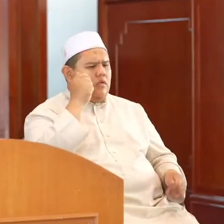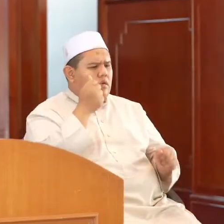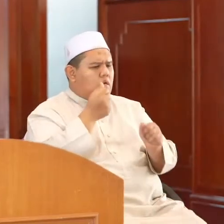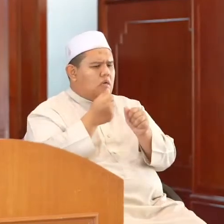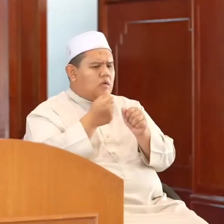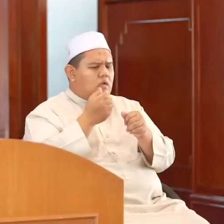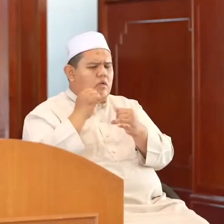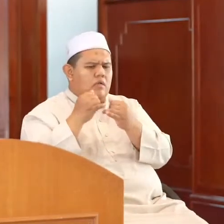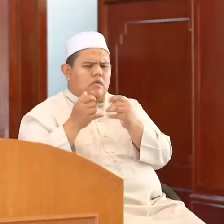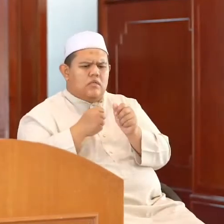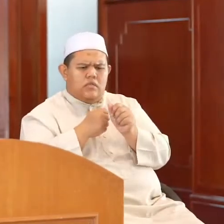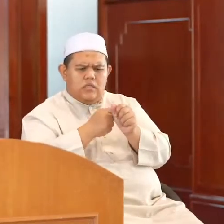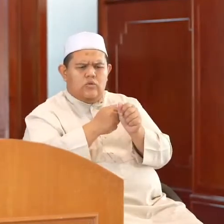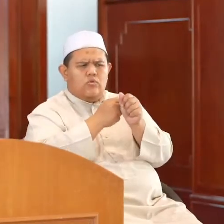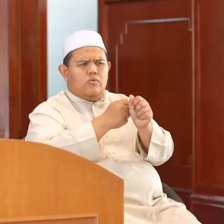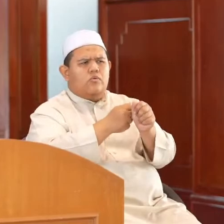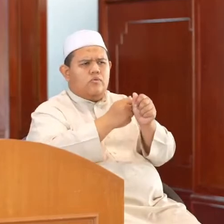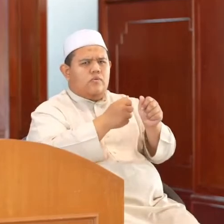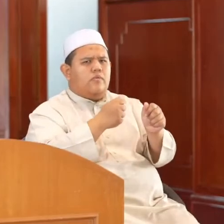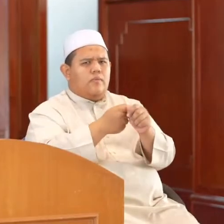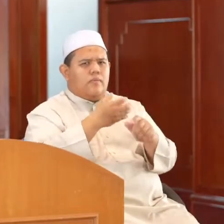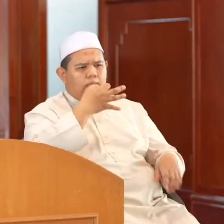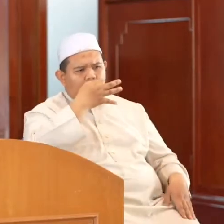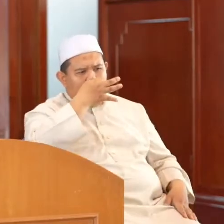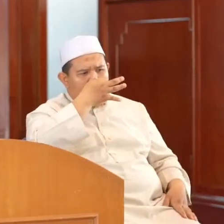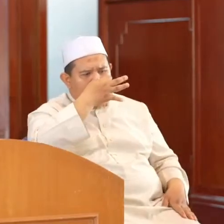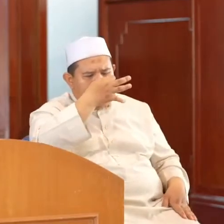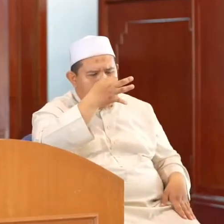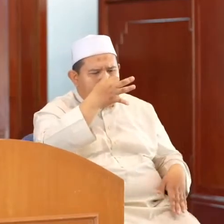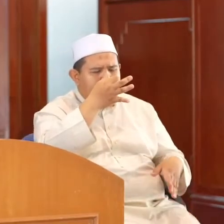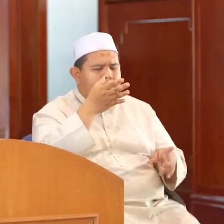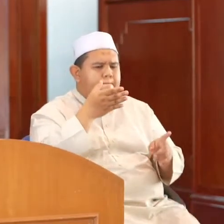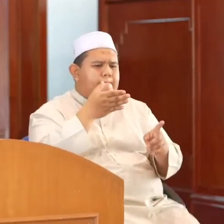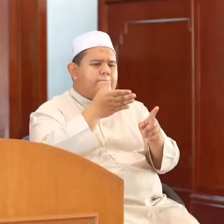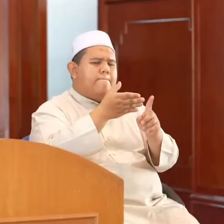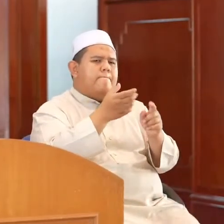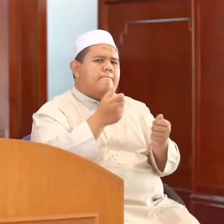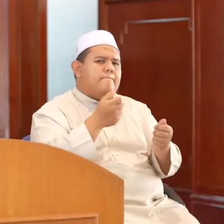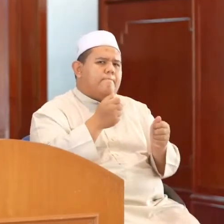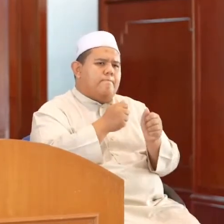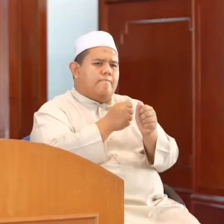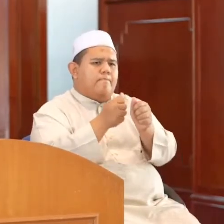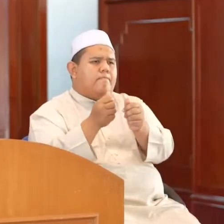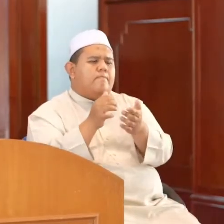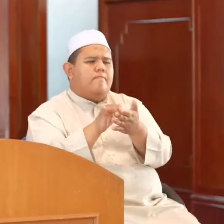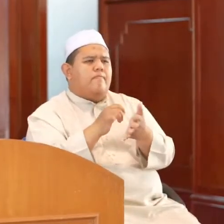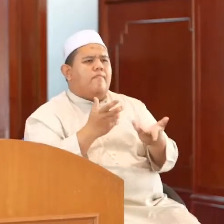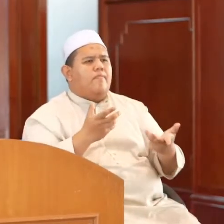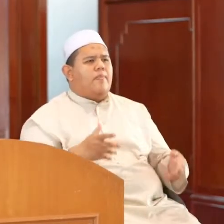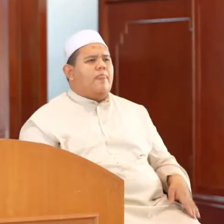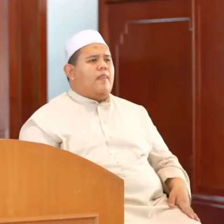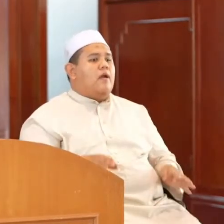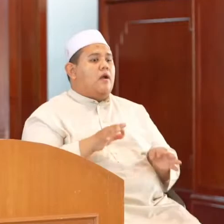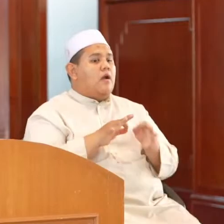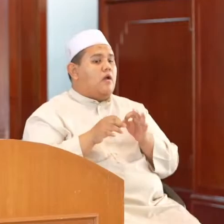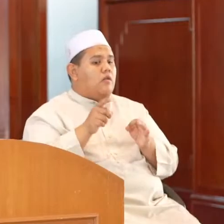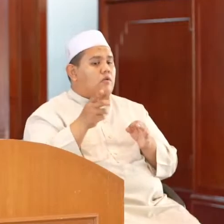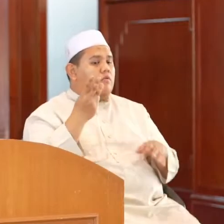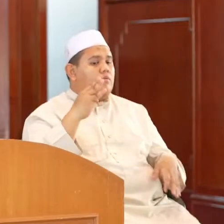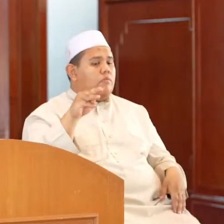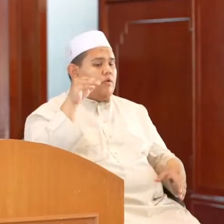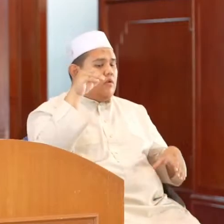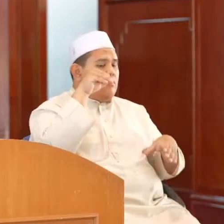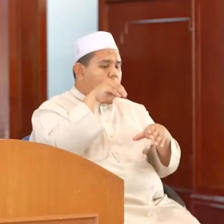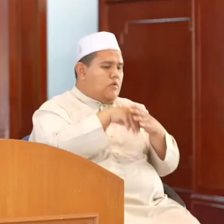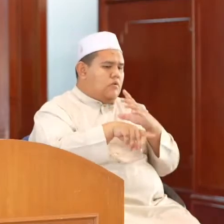terhinja-hinja, terikut-ikut. Yang Nabi kata, hatta lau dakhalu juhra dabbil ladakhaltumu, sekalipun mereka tu